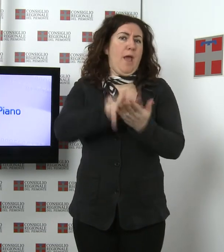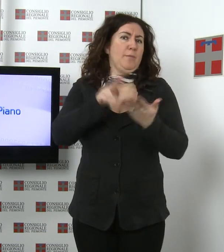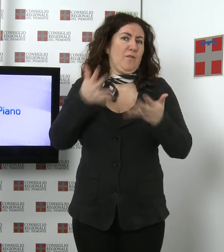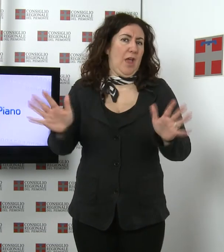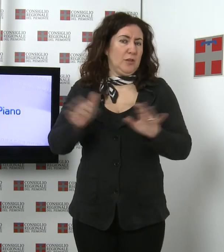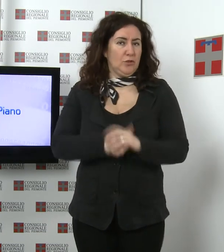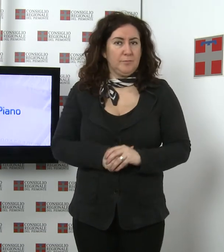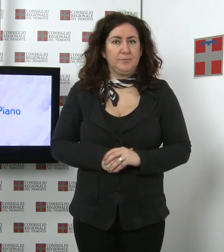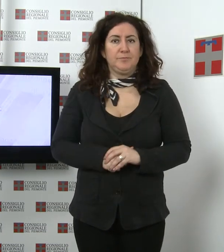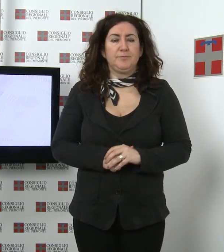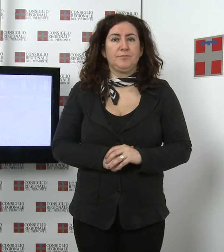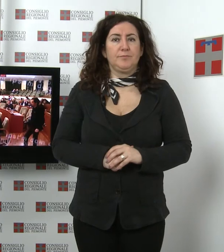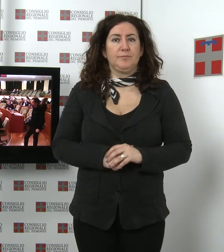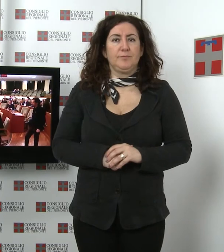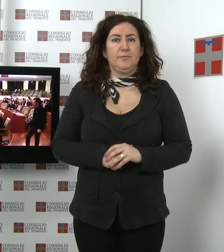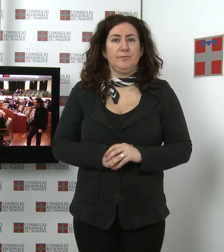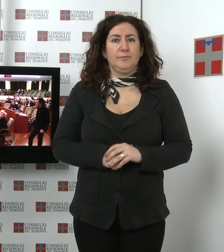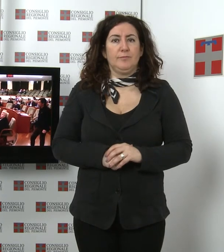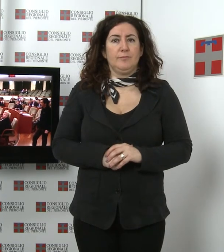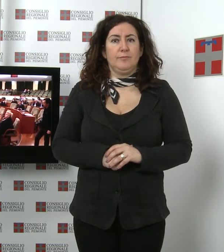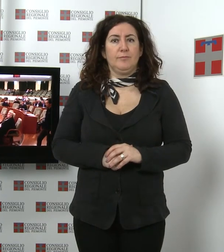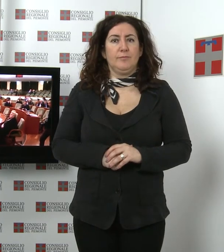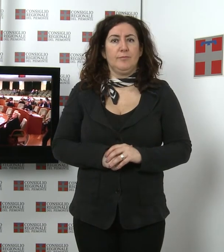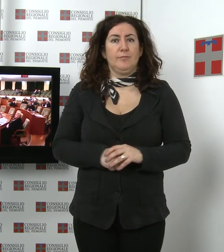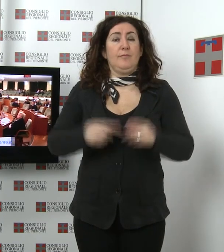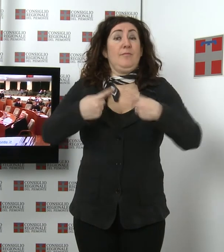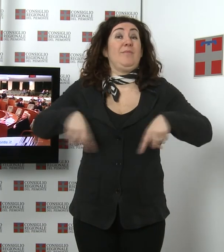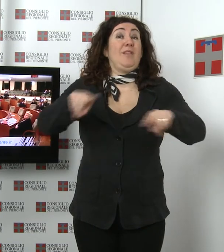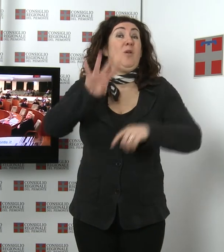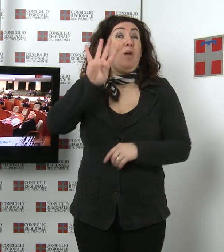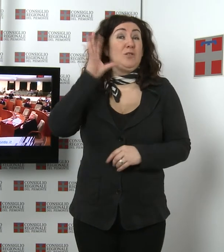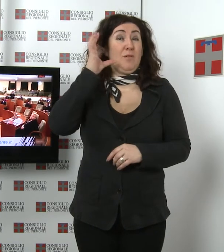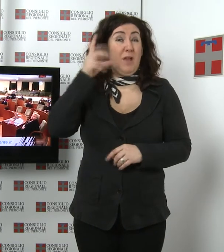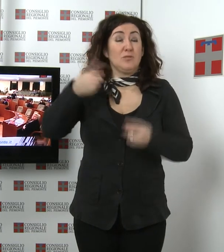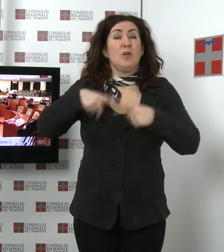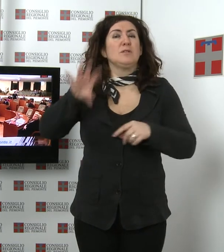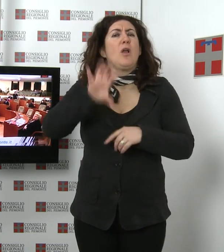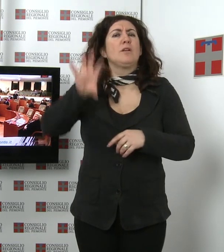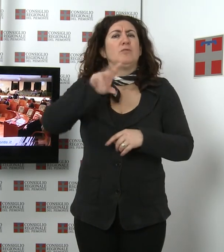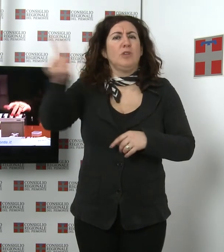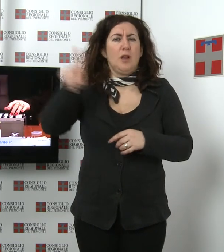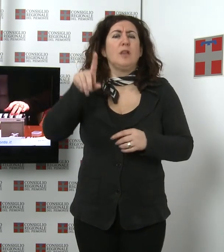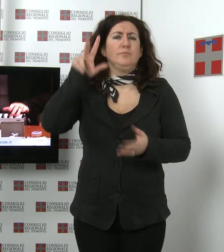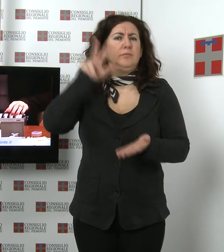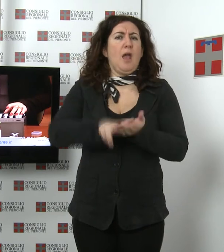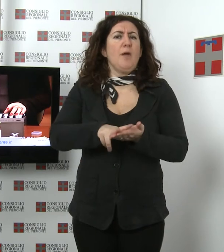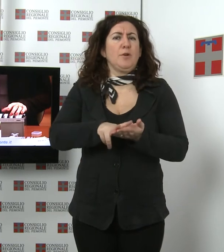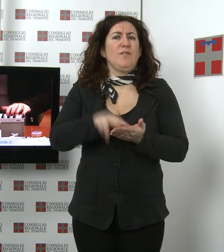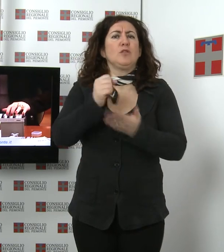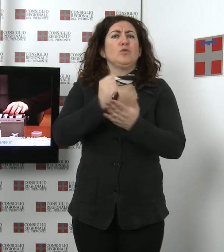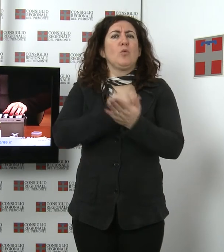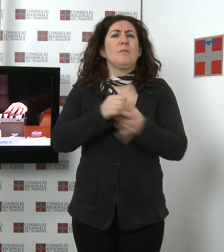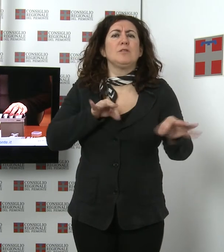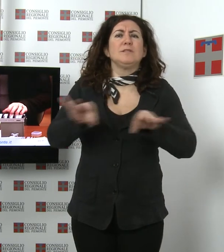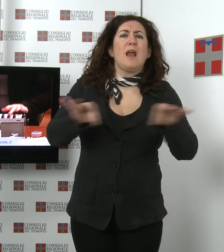In primo piano. Il Consiglio regionale, nella seduta del 4 marzo, ha approvato con alcuni emendamenti dell'opposizione il documento